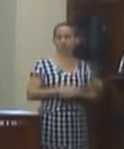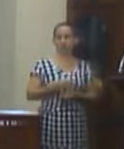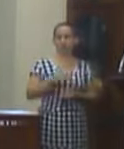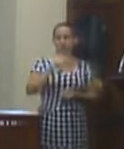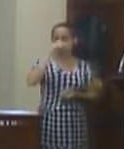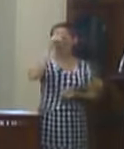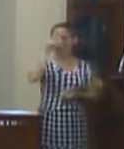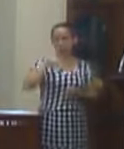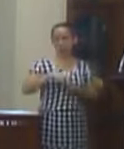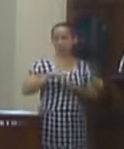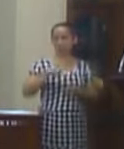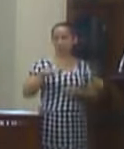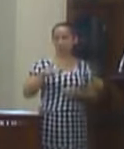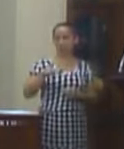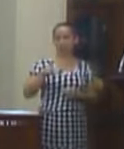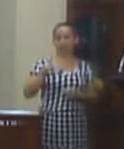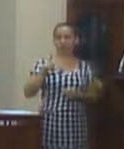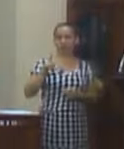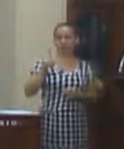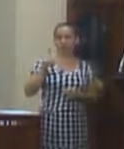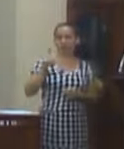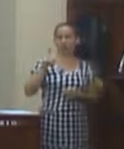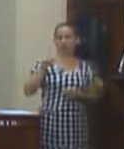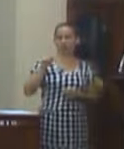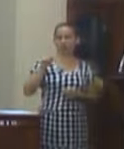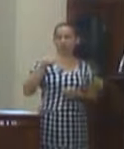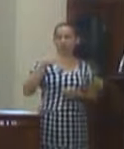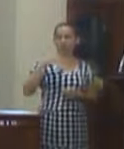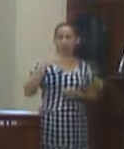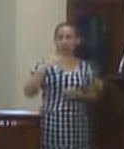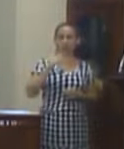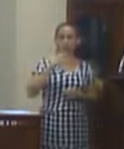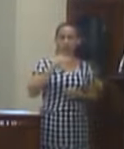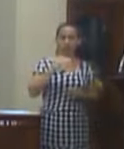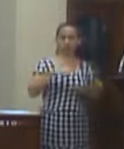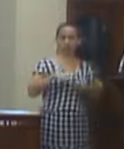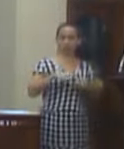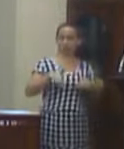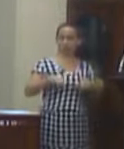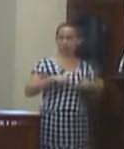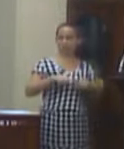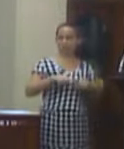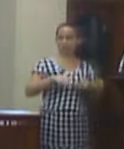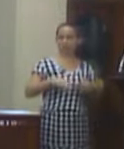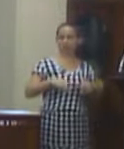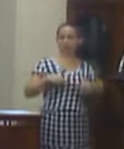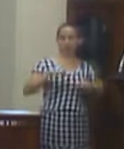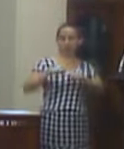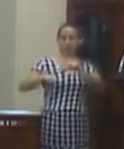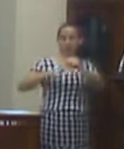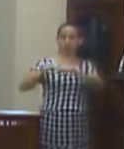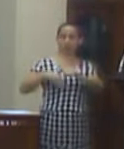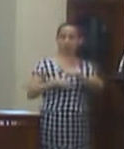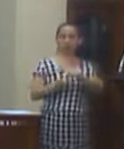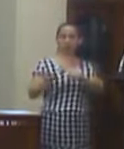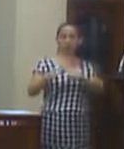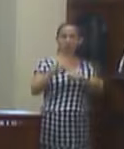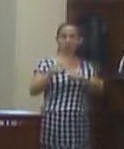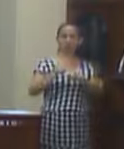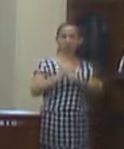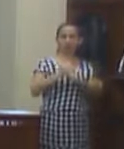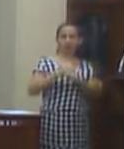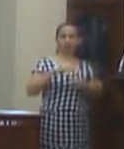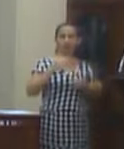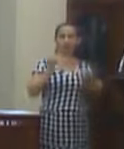autoria também do vereador Silvio Graça. Institui neste município um circuito atual, intitulado Circuito